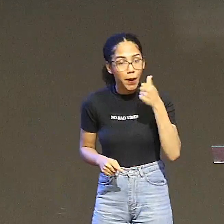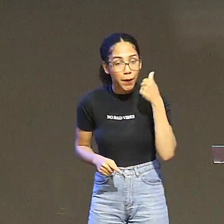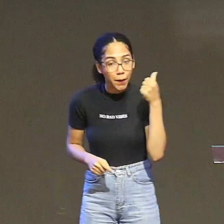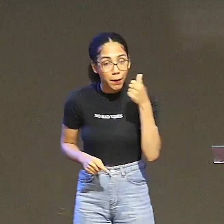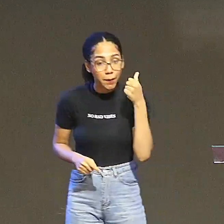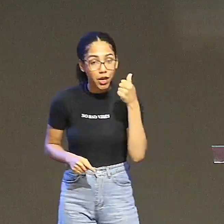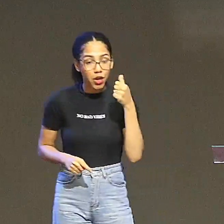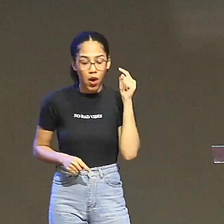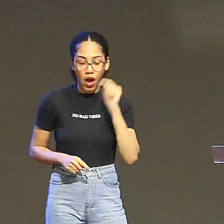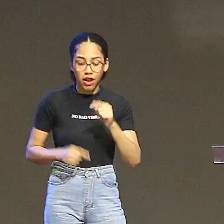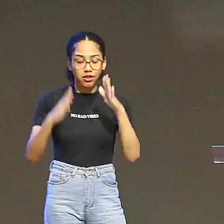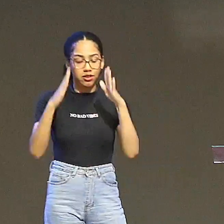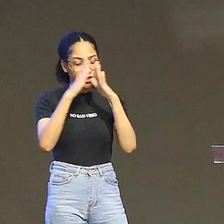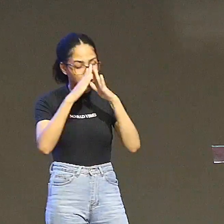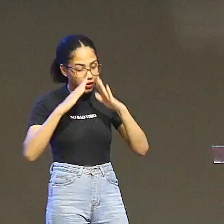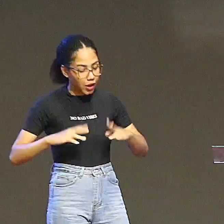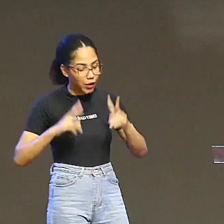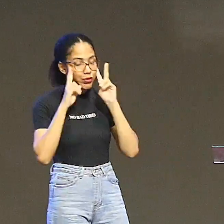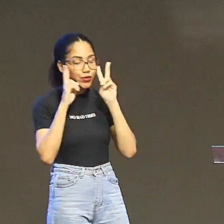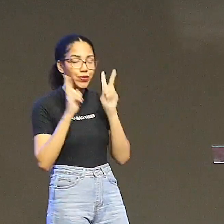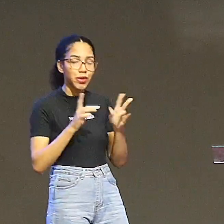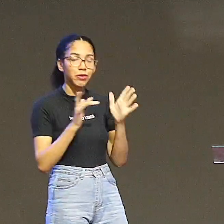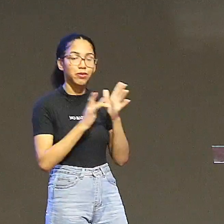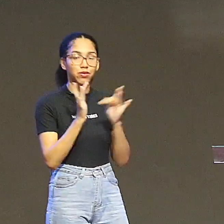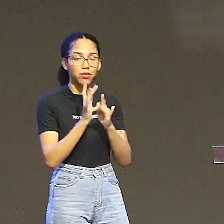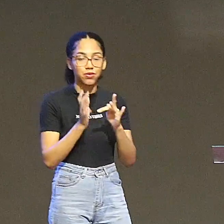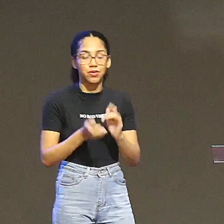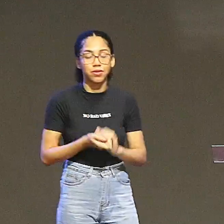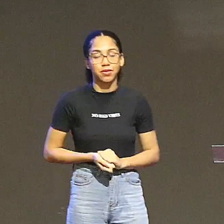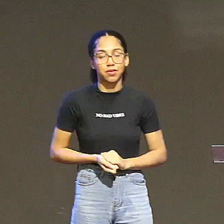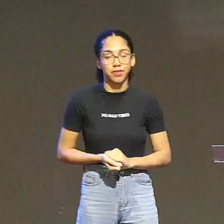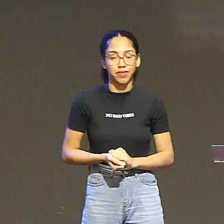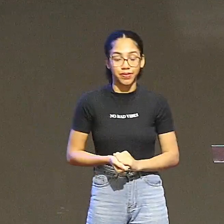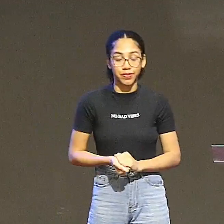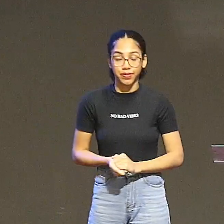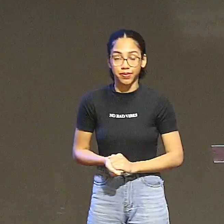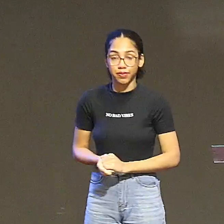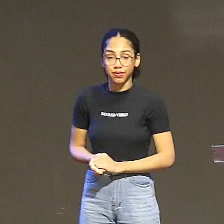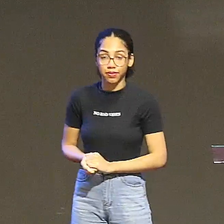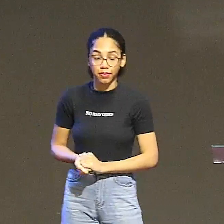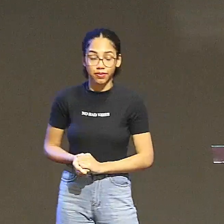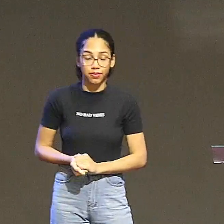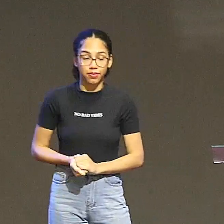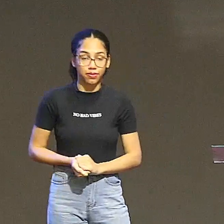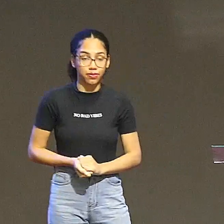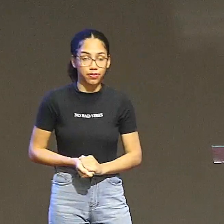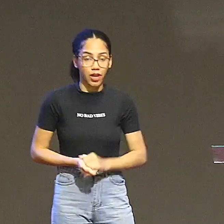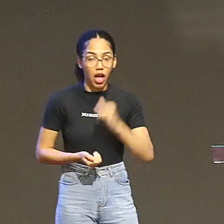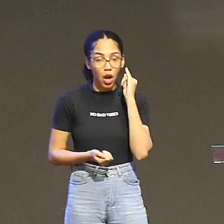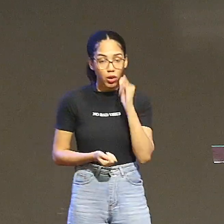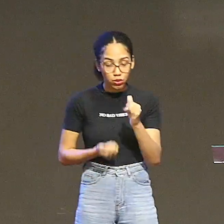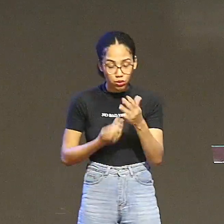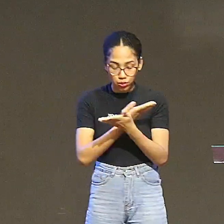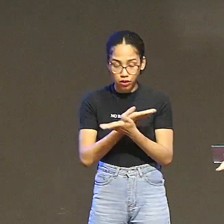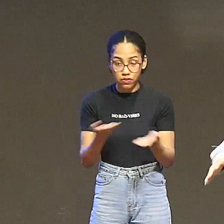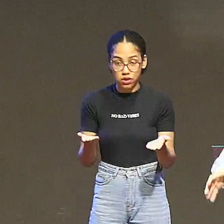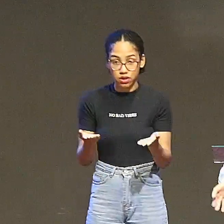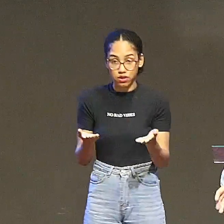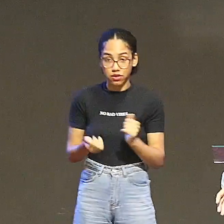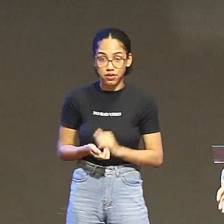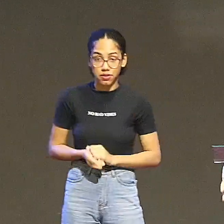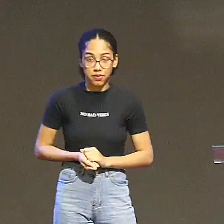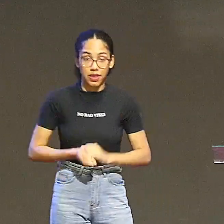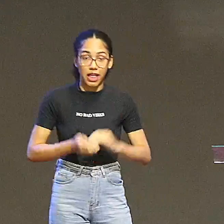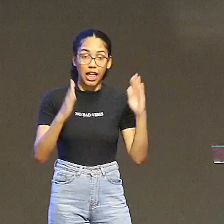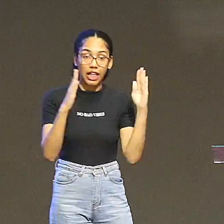não vai ser tirado dela Olha gente eu eu digo para vocês pro tipo de casa que se